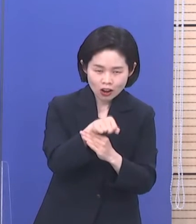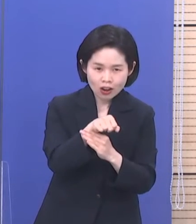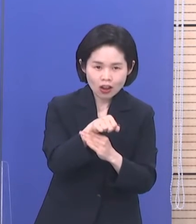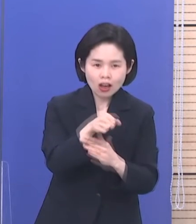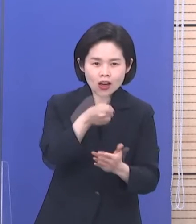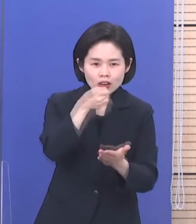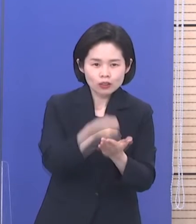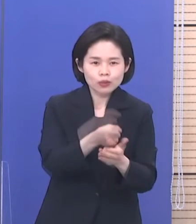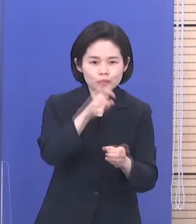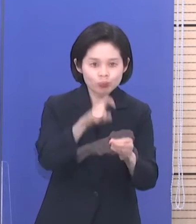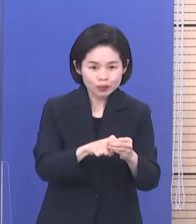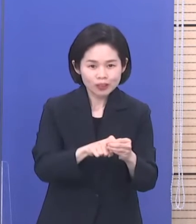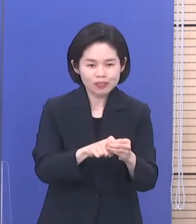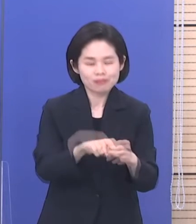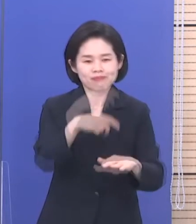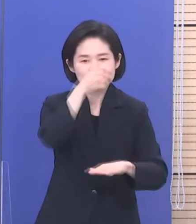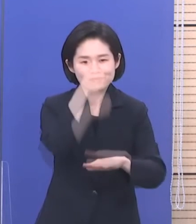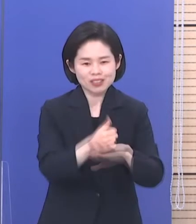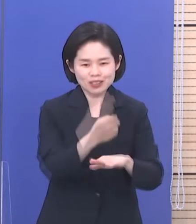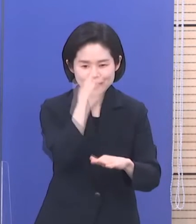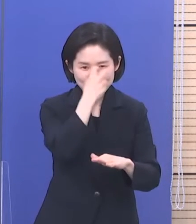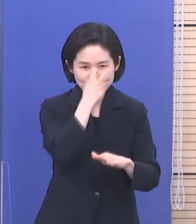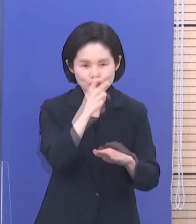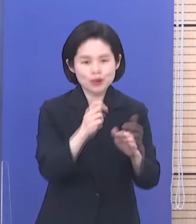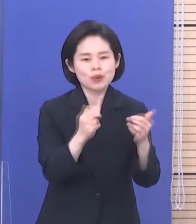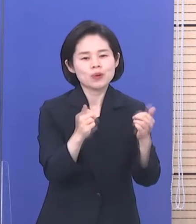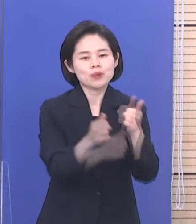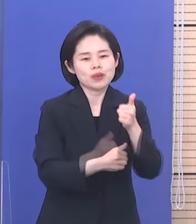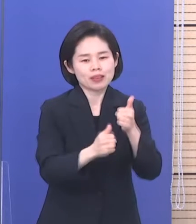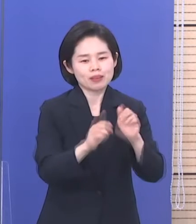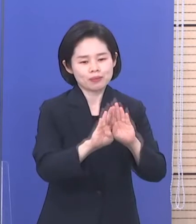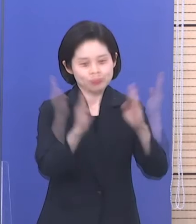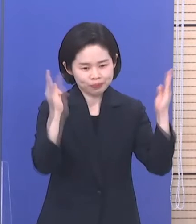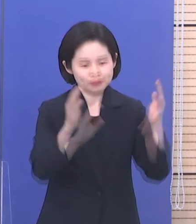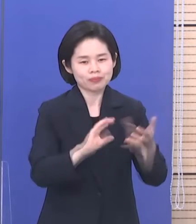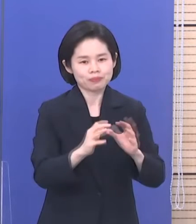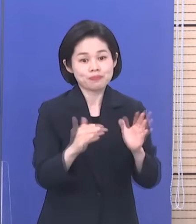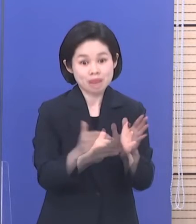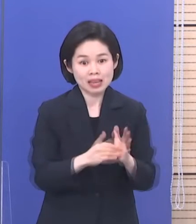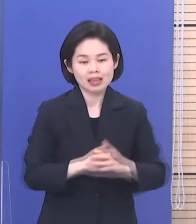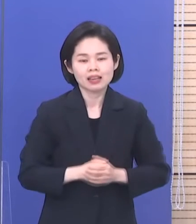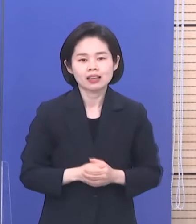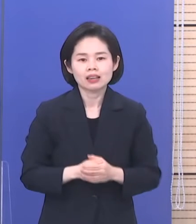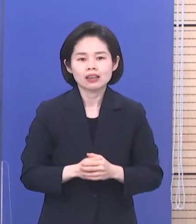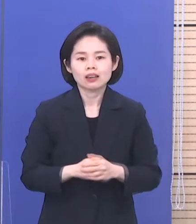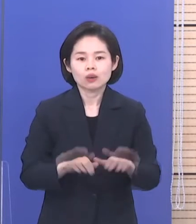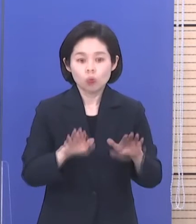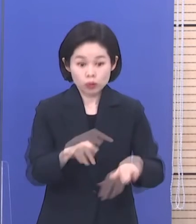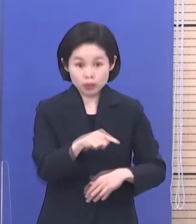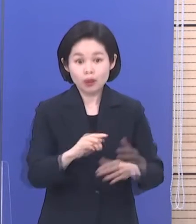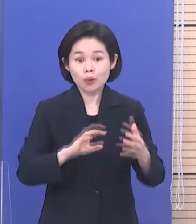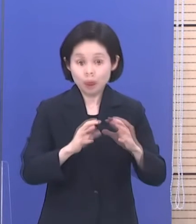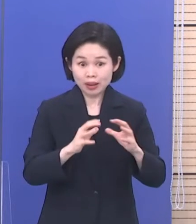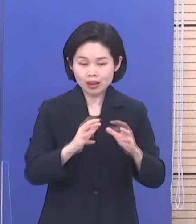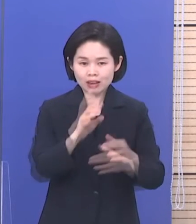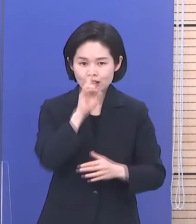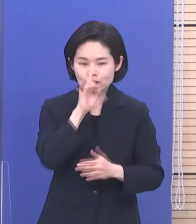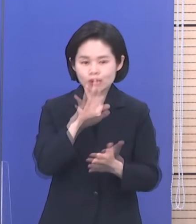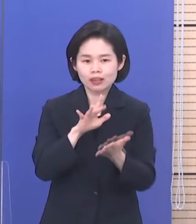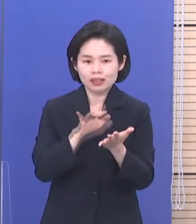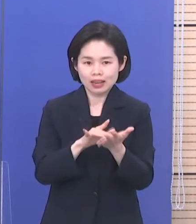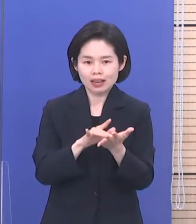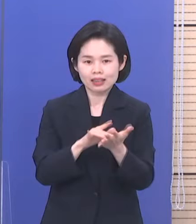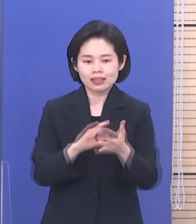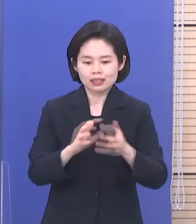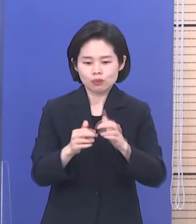결정하기 위하여 최종 점검위원회를 개최하였습니다. 오늘 회의에는